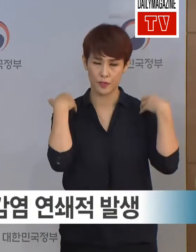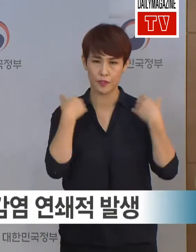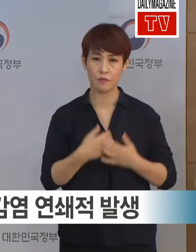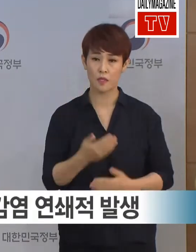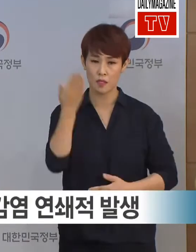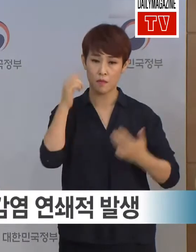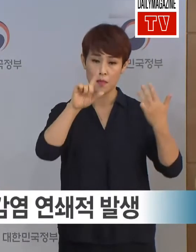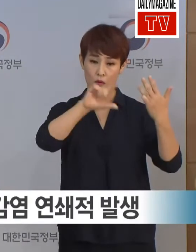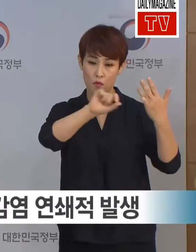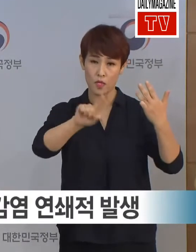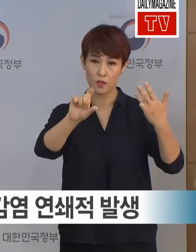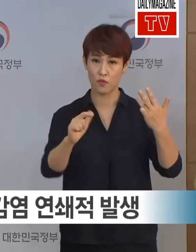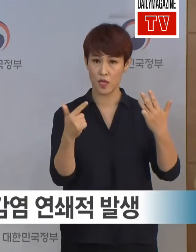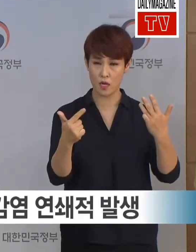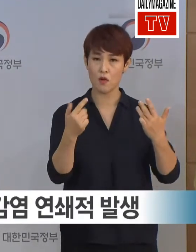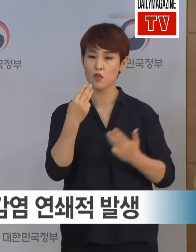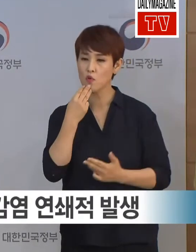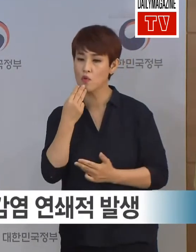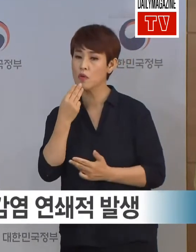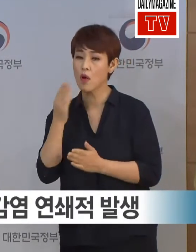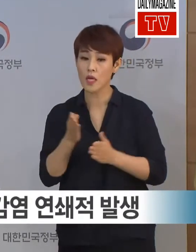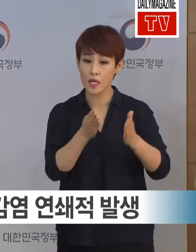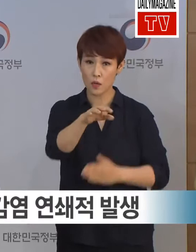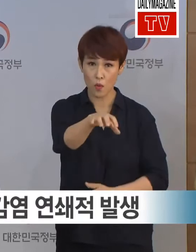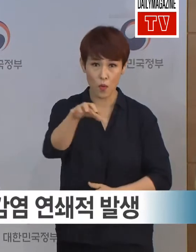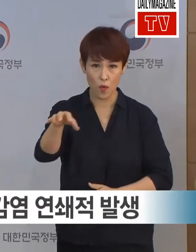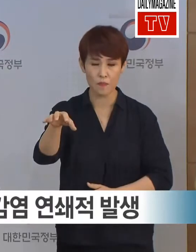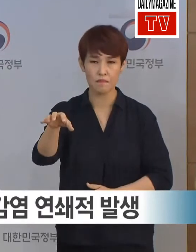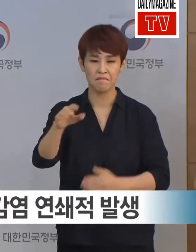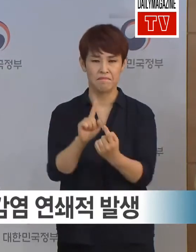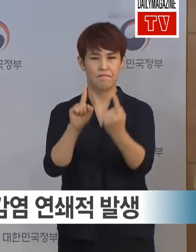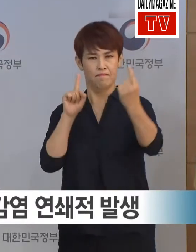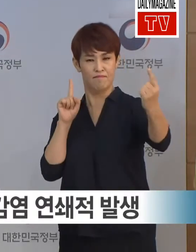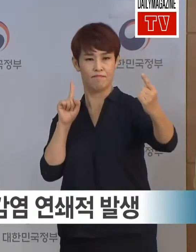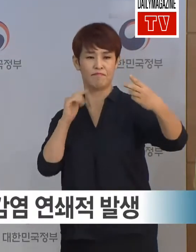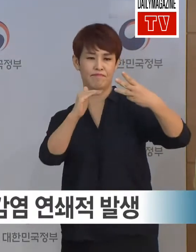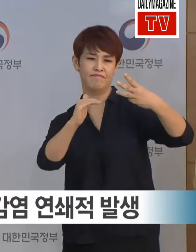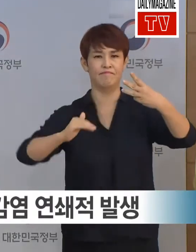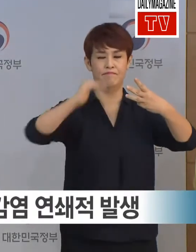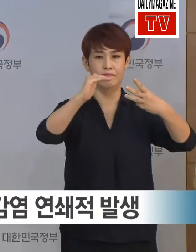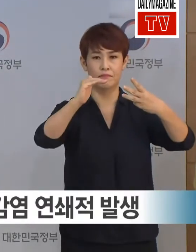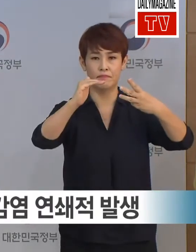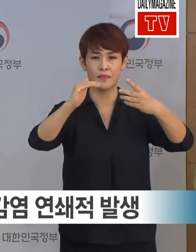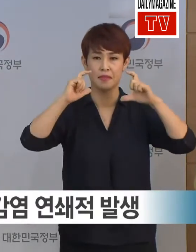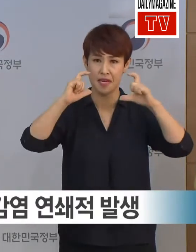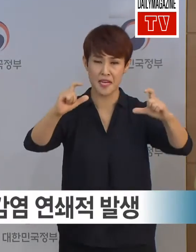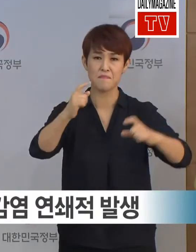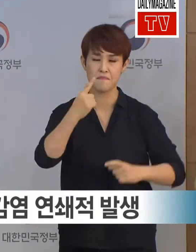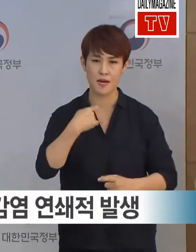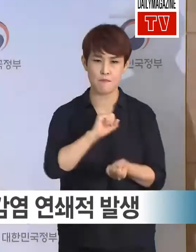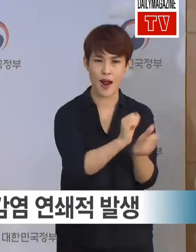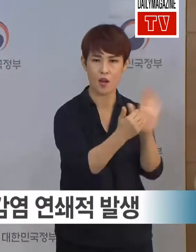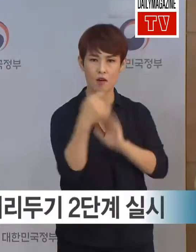지난 8월 16일 서울과 경기 지역을 대상으로 사회적 거리두기 2단계 격상 등